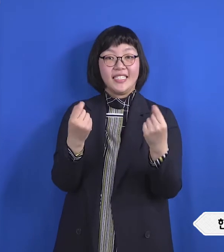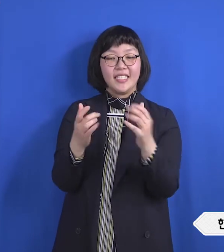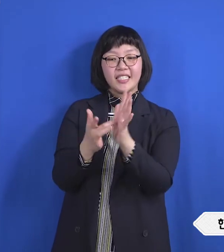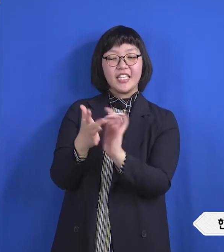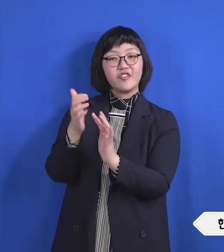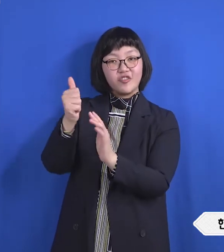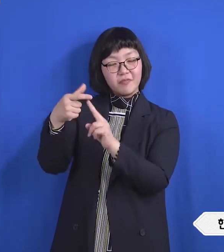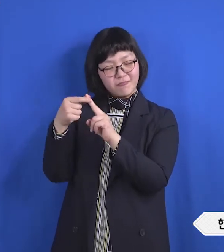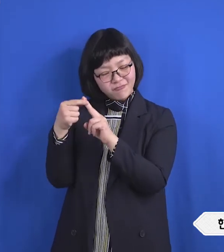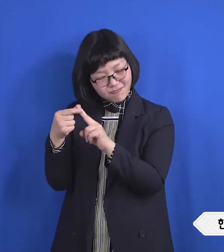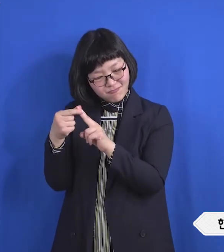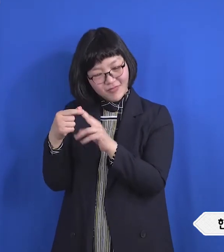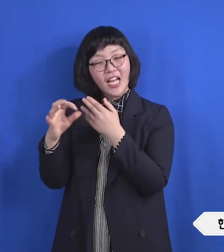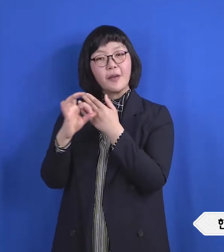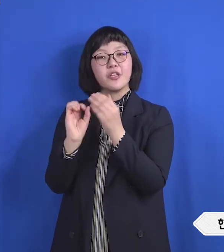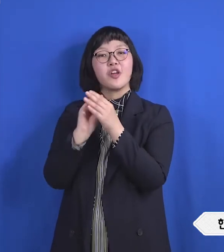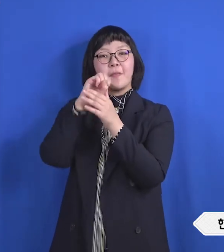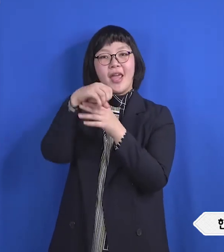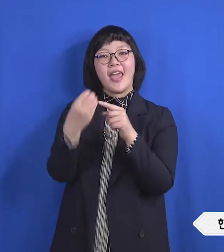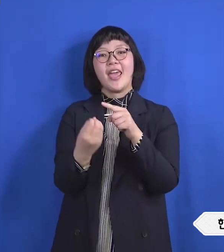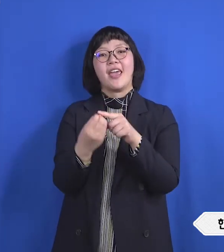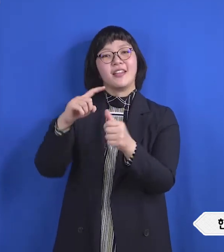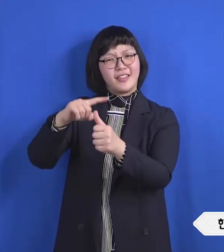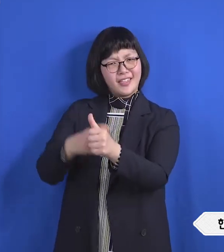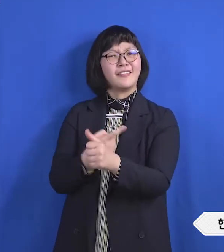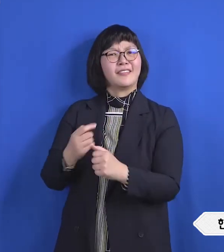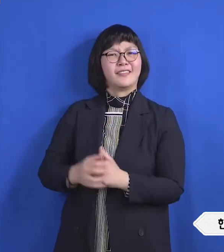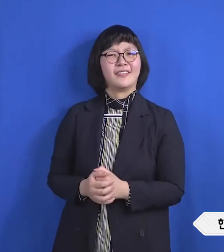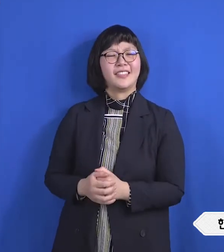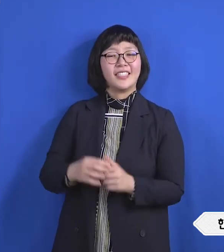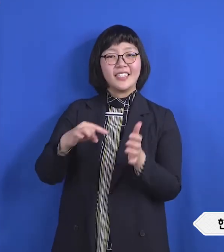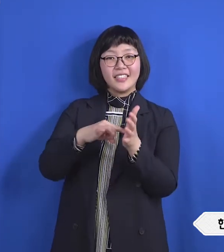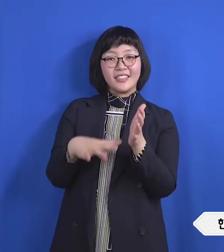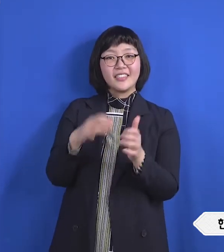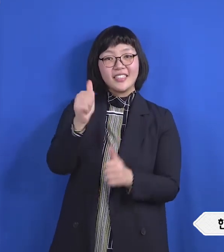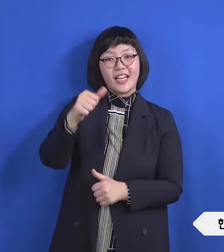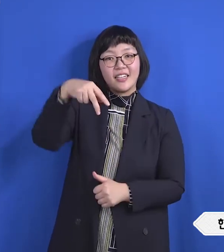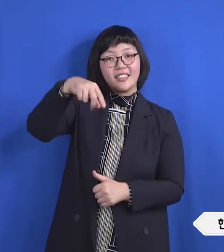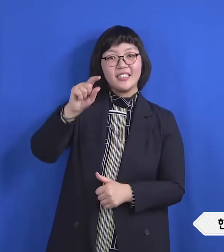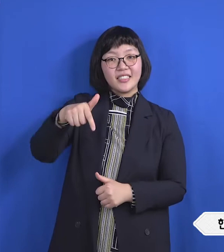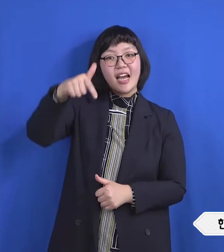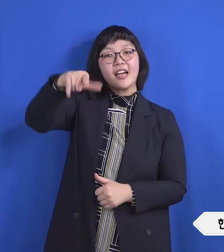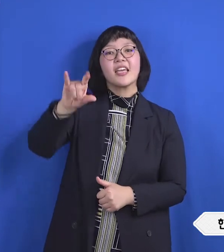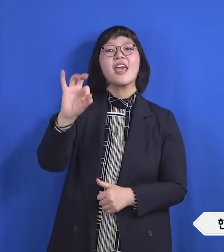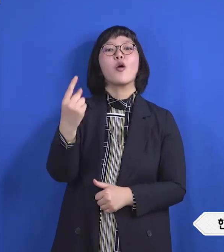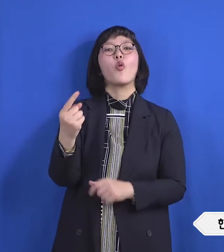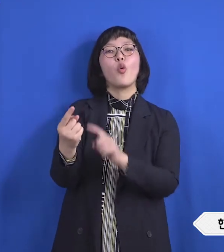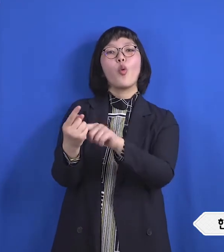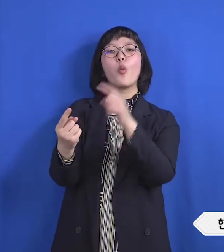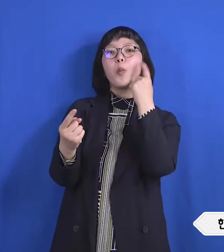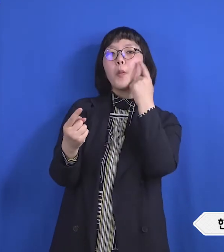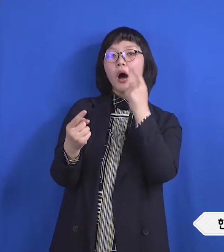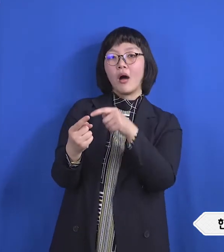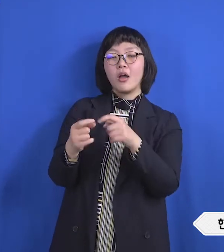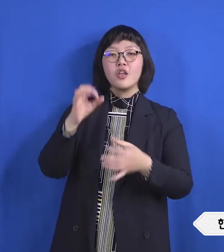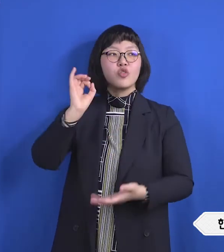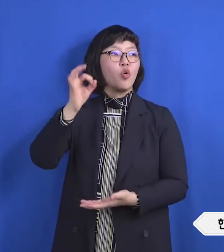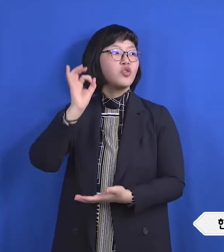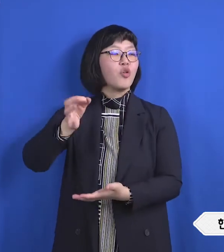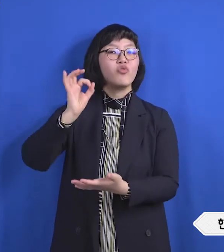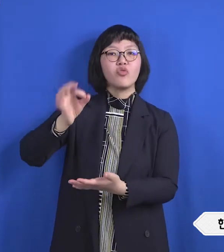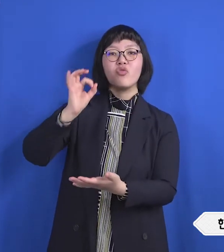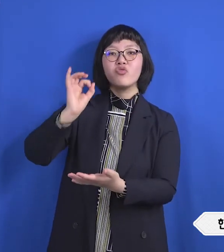열매는 풍성하게 되어 있습니다. 삭개오 보십시오. 그 돈밖에 모르던 수전노가 주님 내